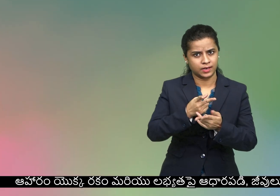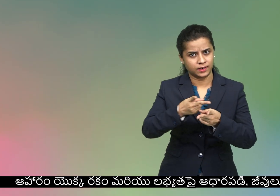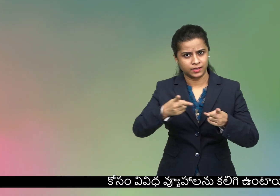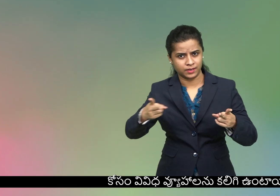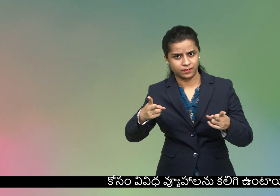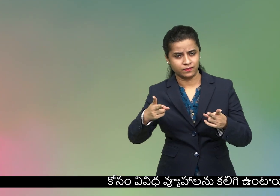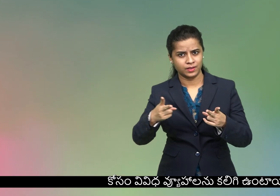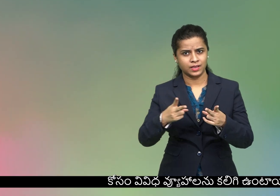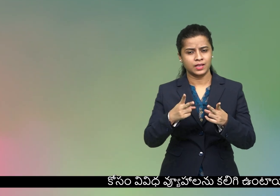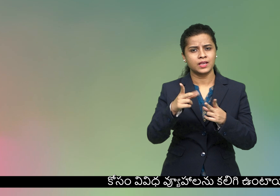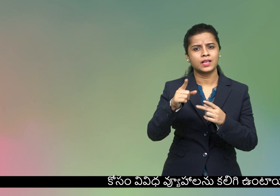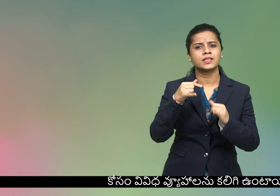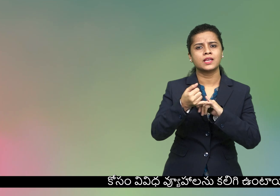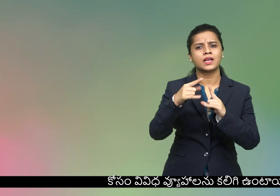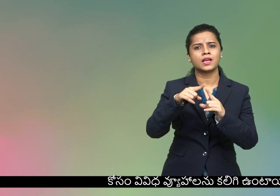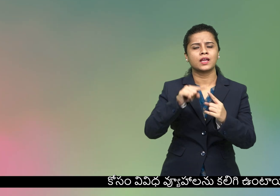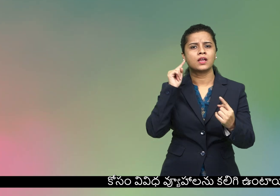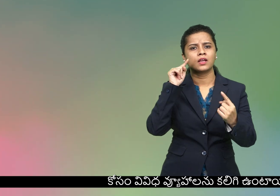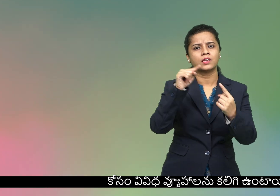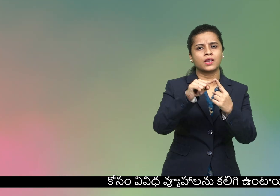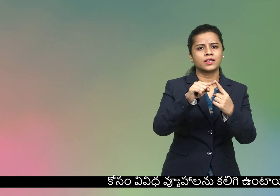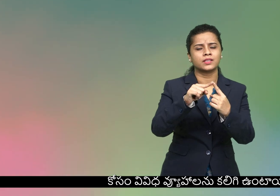వివిధ వ్యూహాలను కలిగి ఉంటాయి.